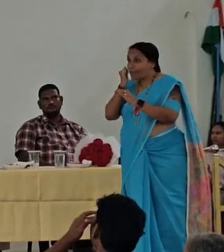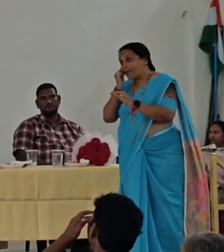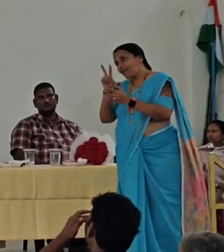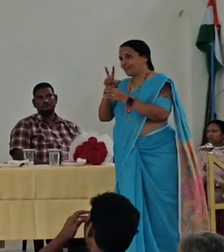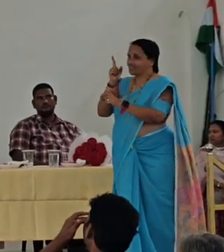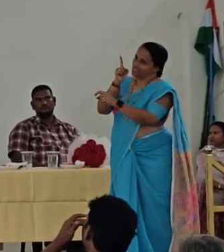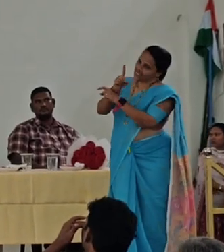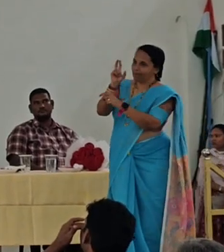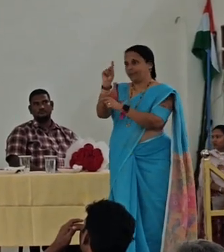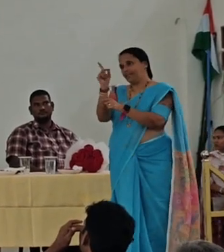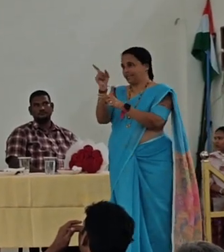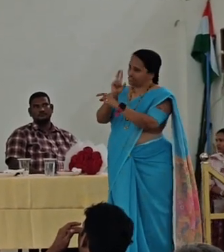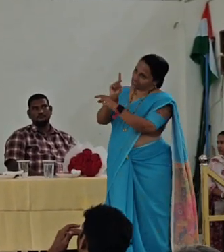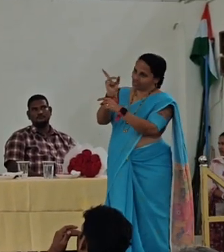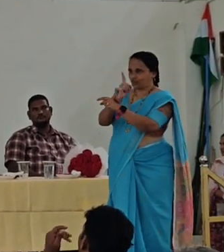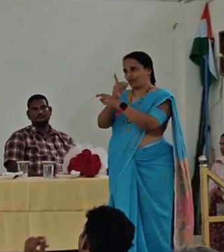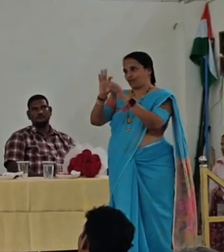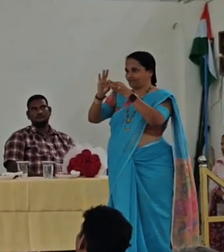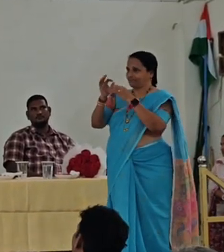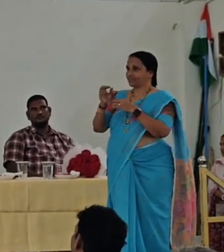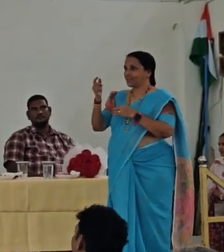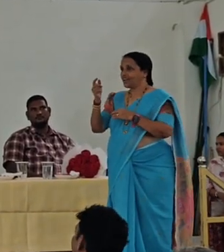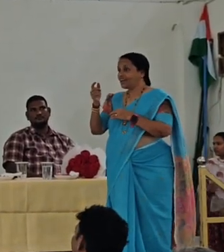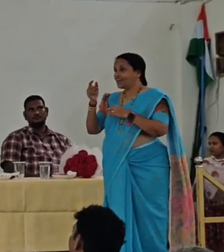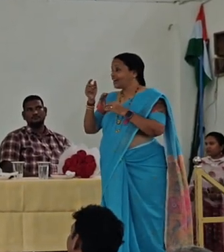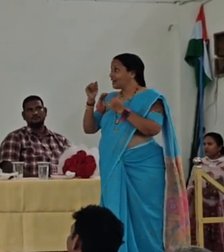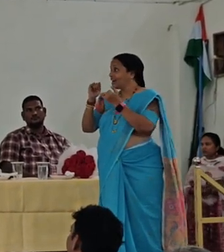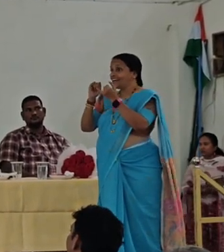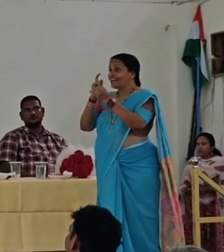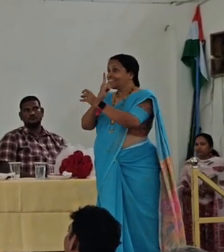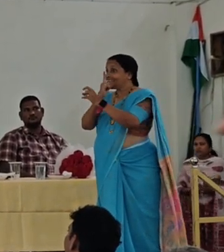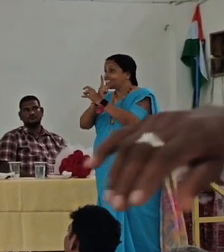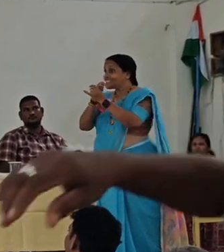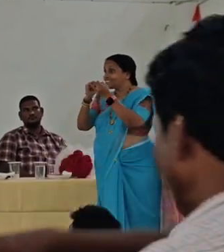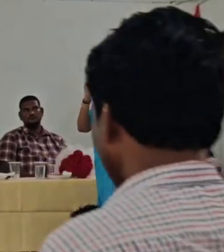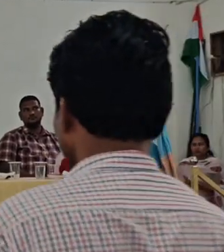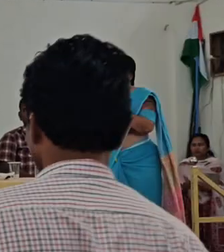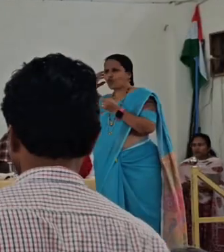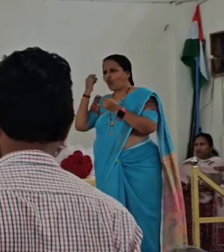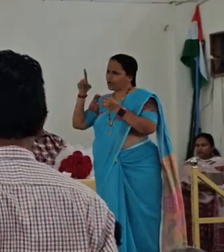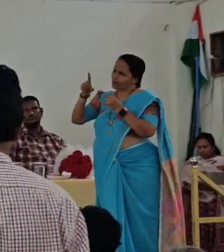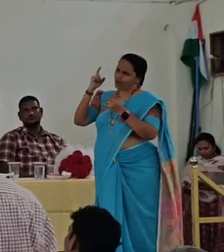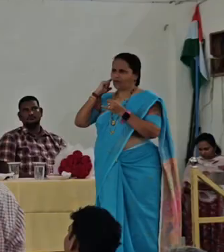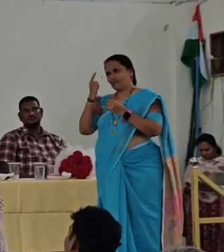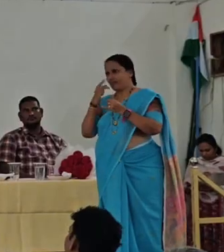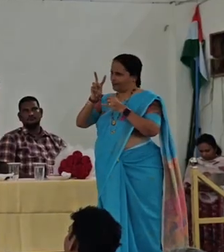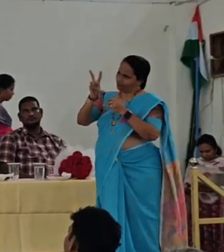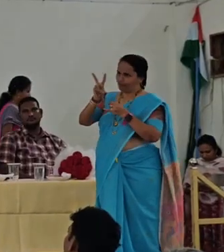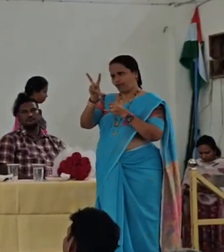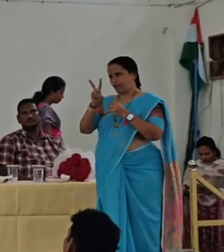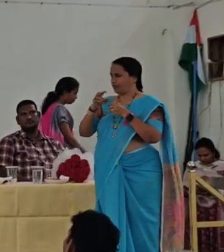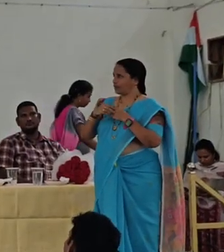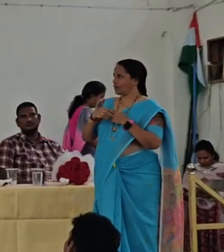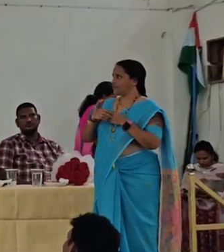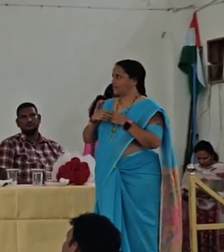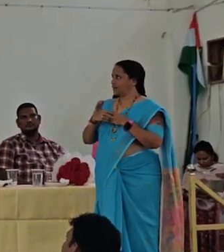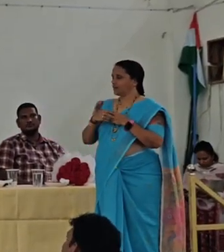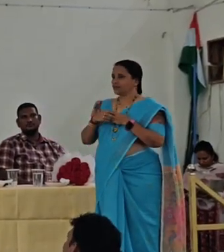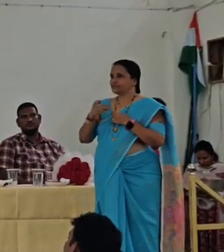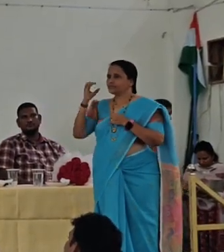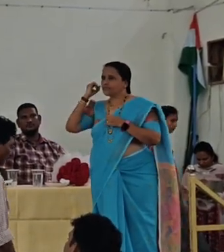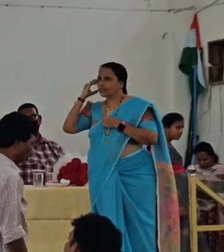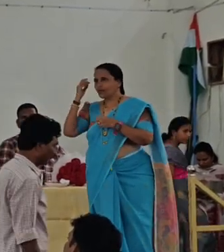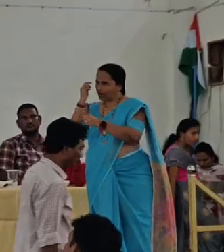ఉపాధ్యాయులు మనకు స్పెషల్ స్కూల్స్ కాకుండా నార్మల్ స్కూల్స్ కూడా ఉన్నాయి. ఆ నార్మల్ స్కూల్స్లో కూడా బేసిక్స్